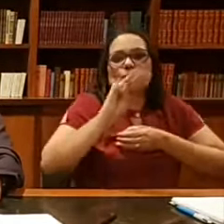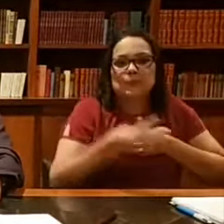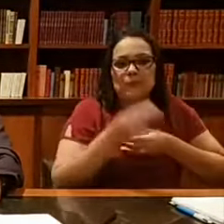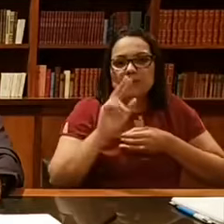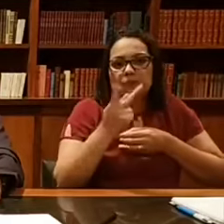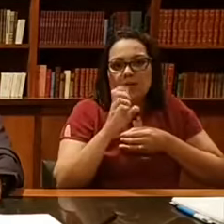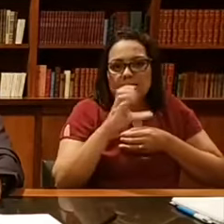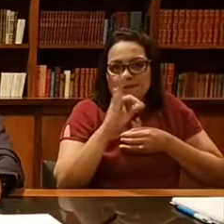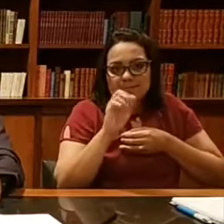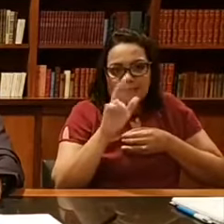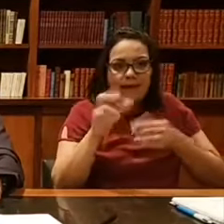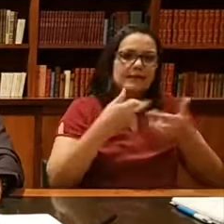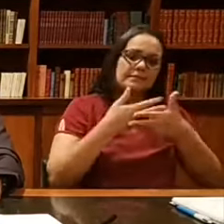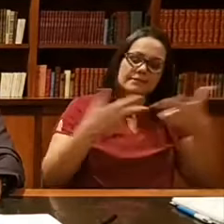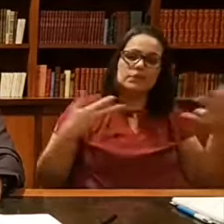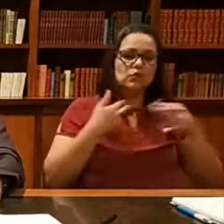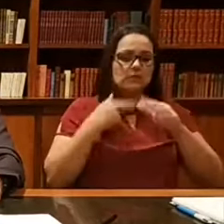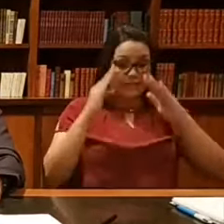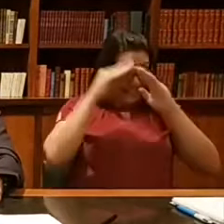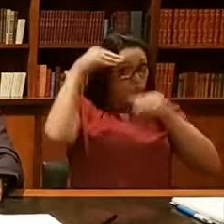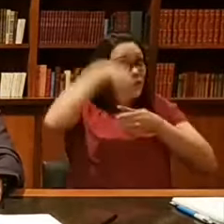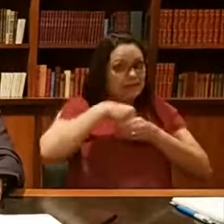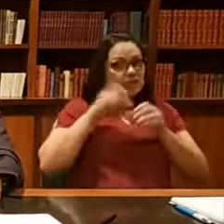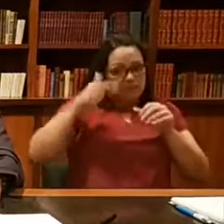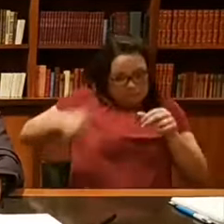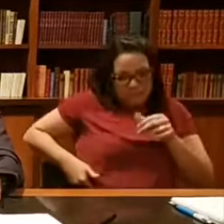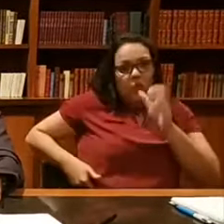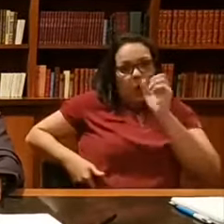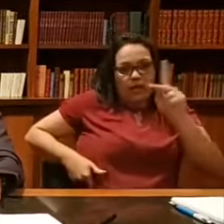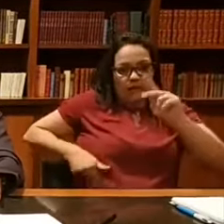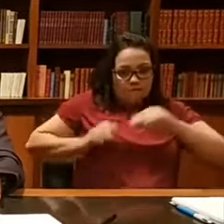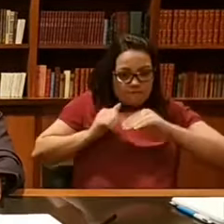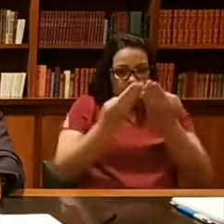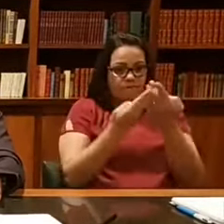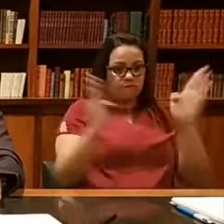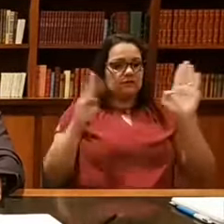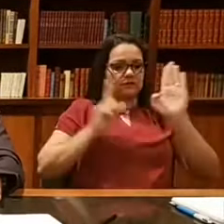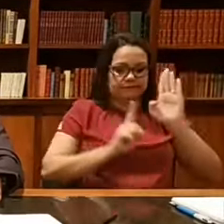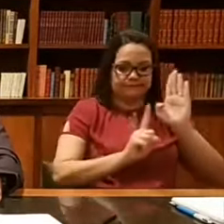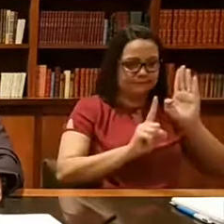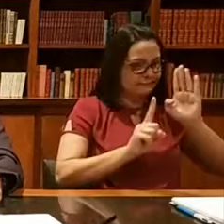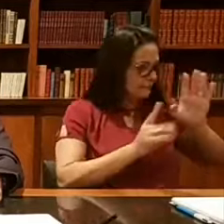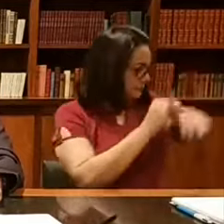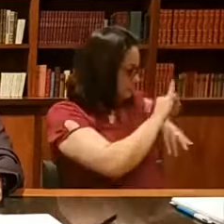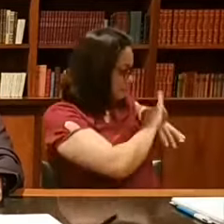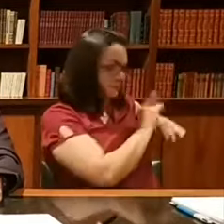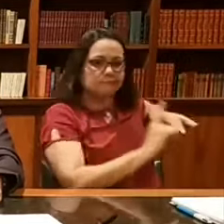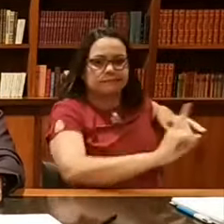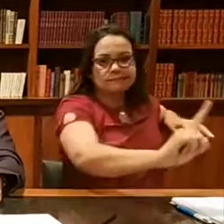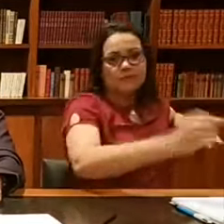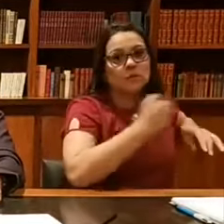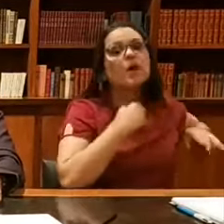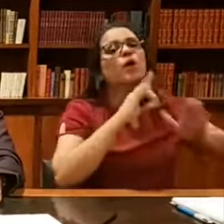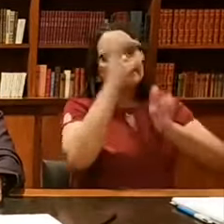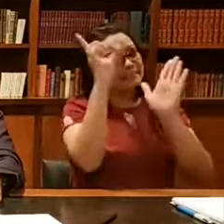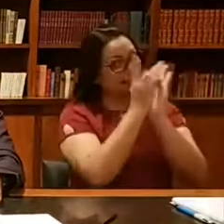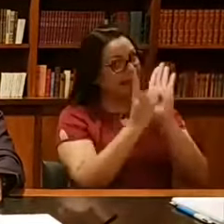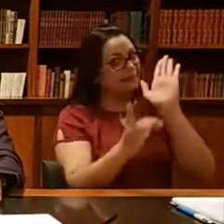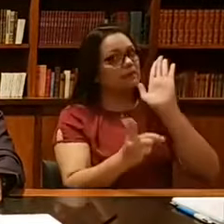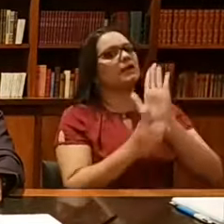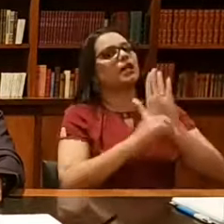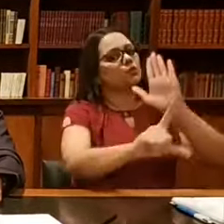pouquinho, 500 hectares. Ele não podia andar armado na fazenda. Bem, a partir de agora, nós botamos no decreto isso e confirmamos em